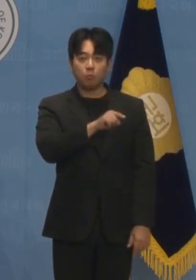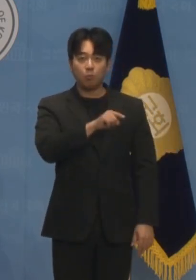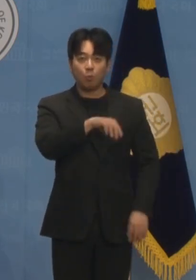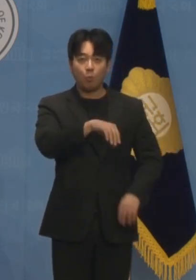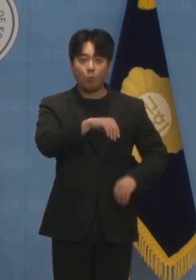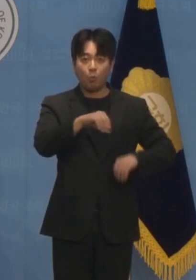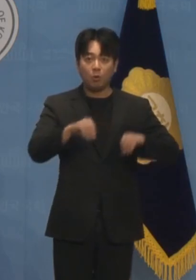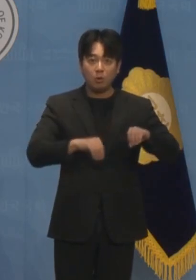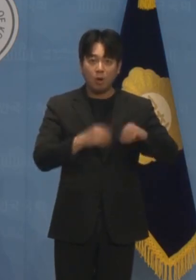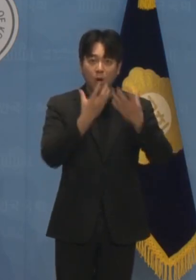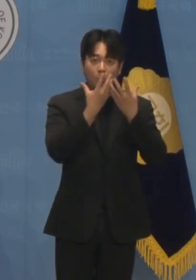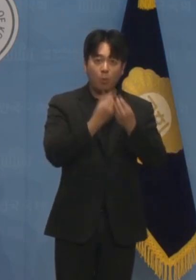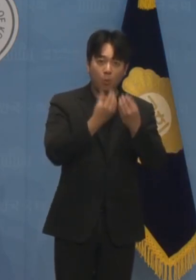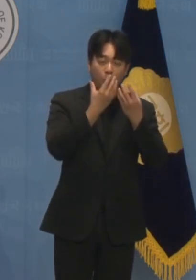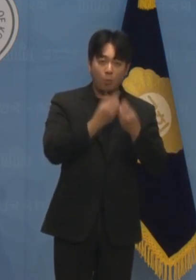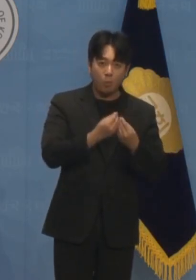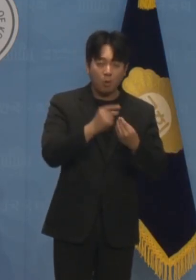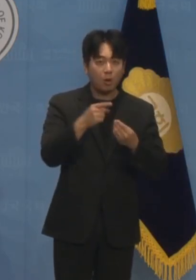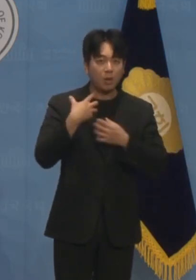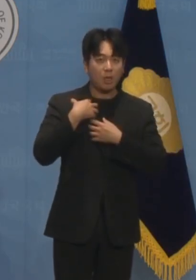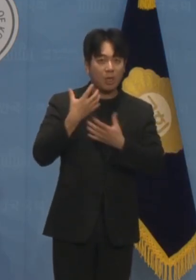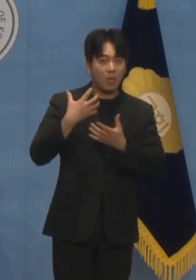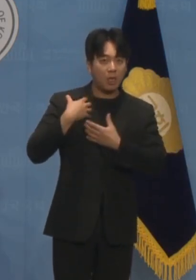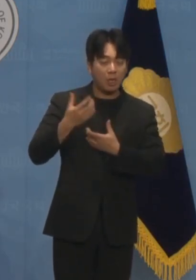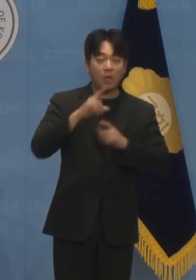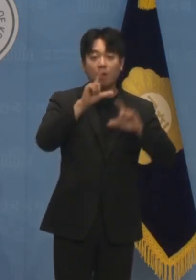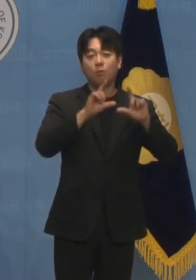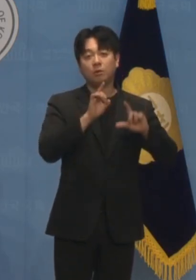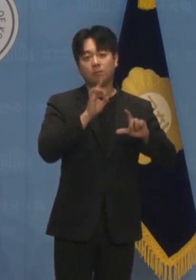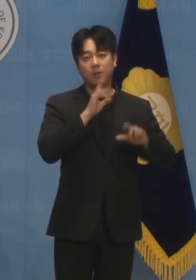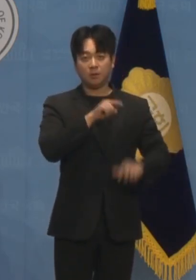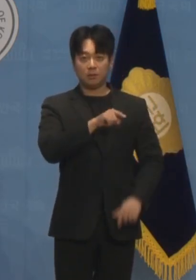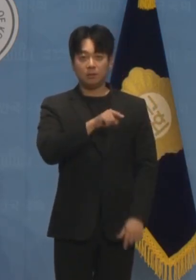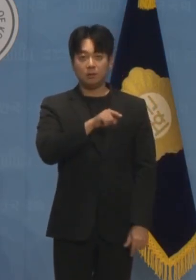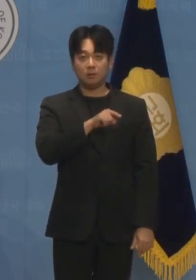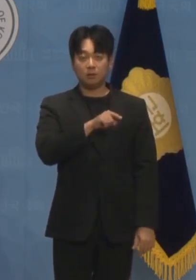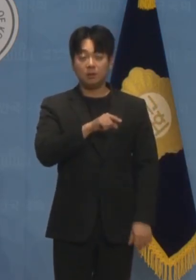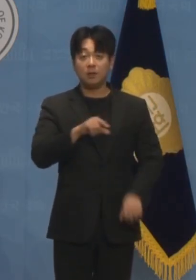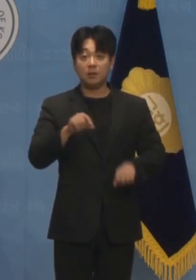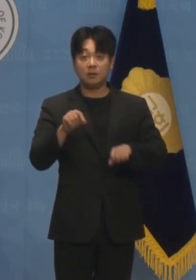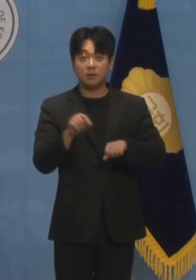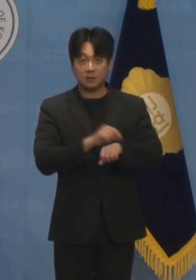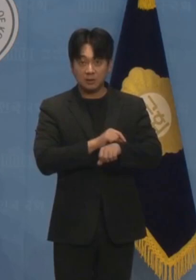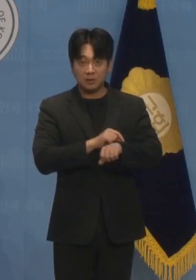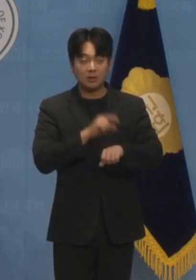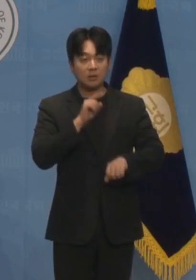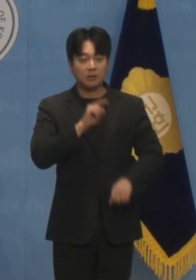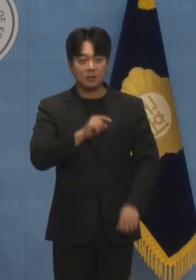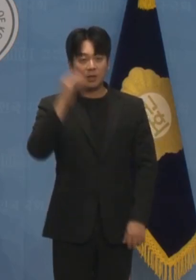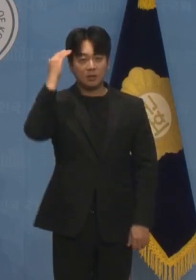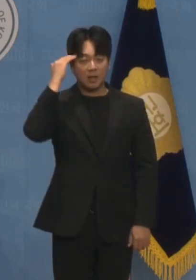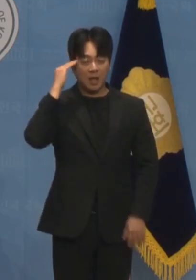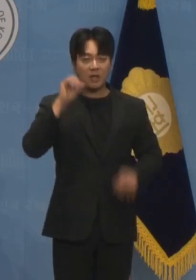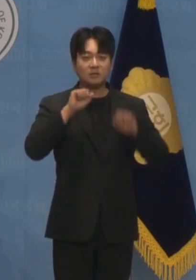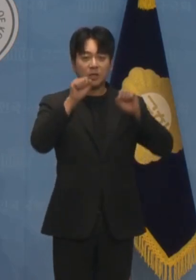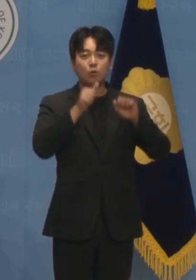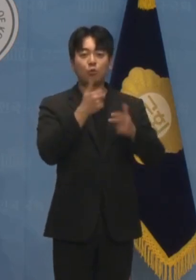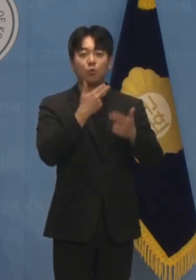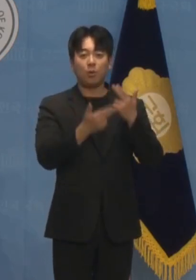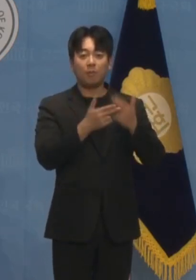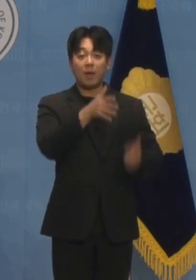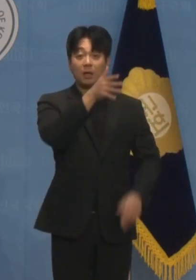구구한 변명과 책임 회피로 일관했습니다. 특히 이경 대한체육회장은